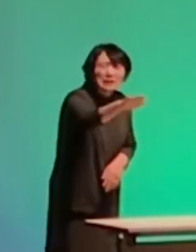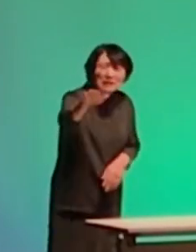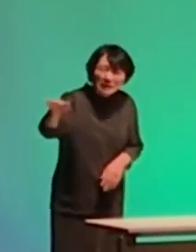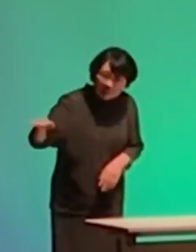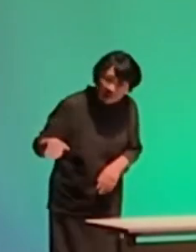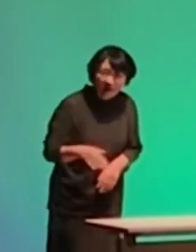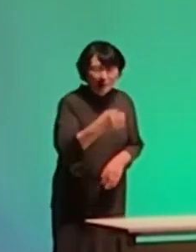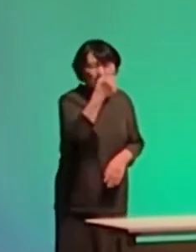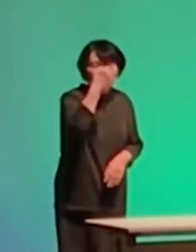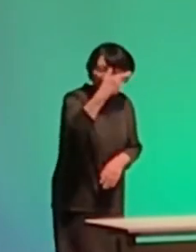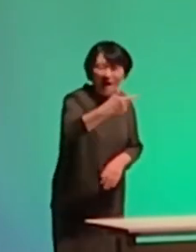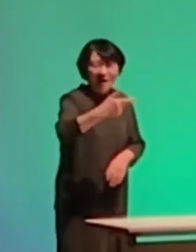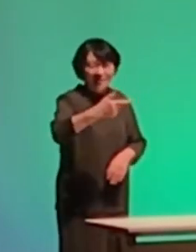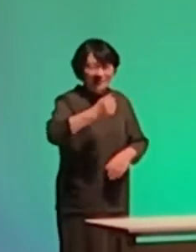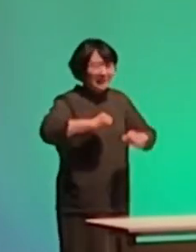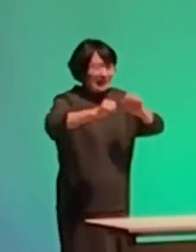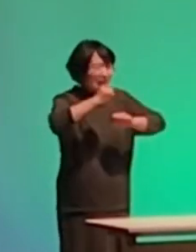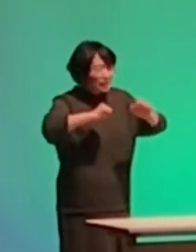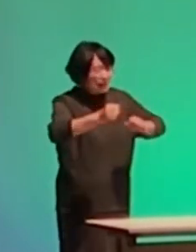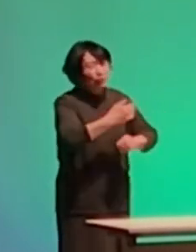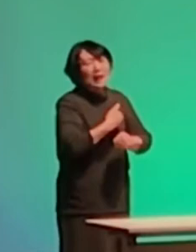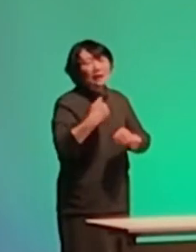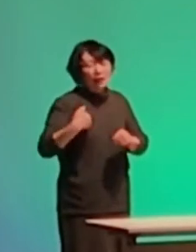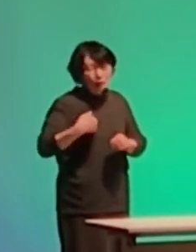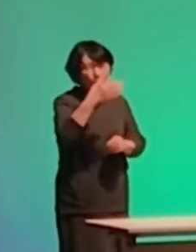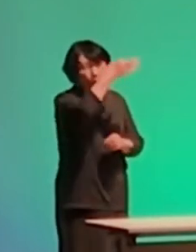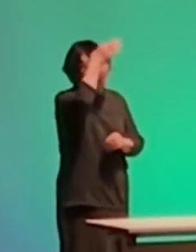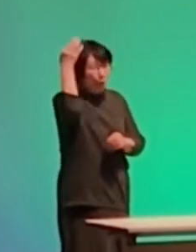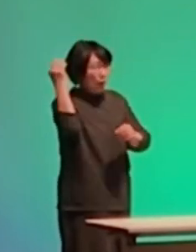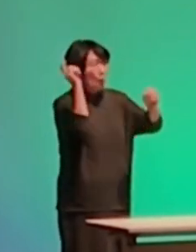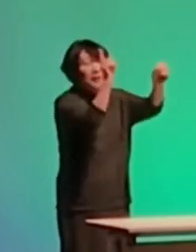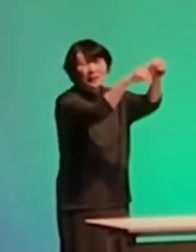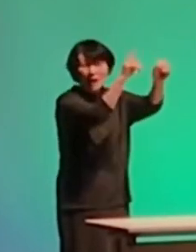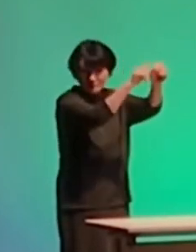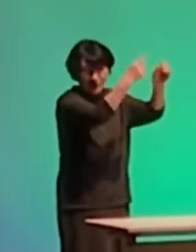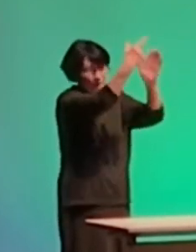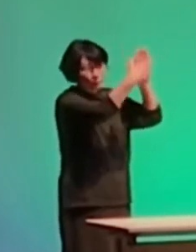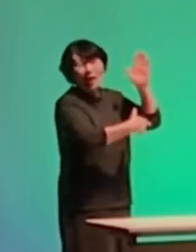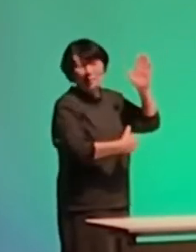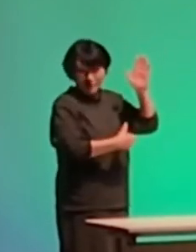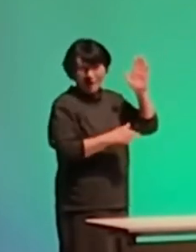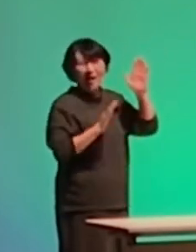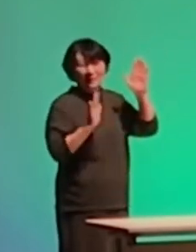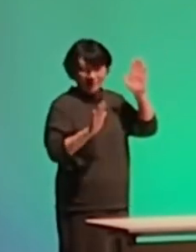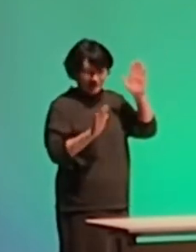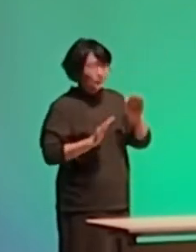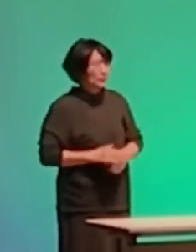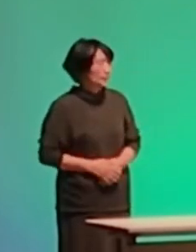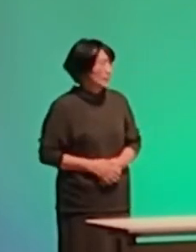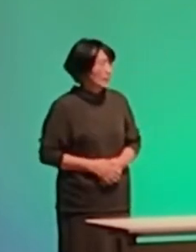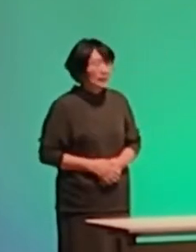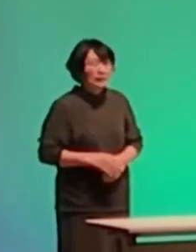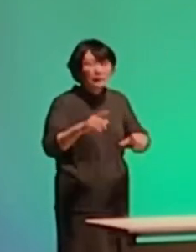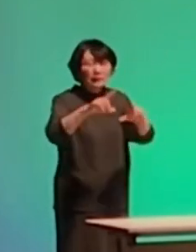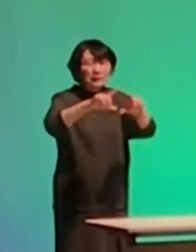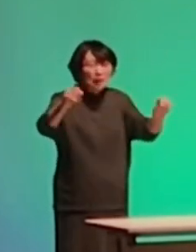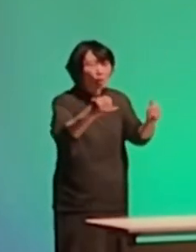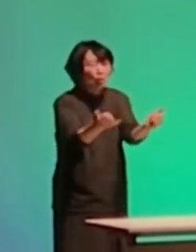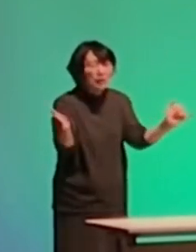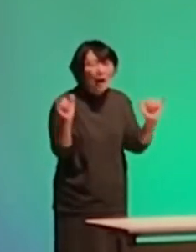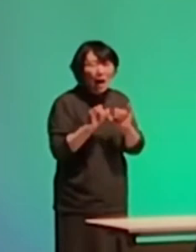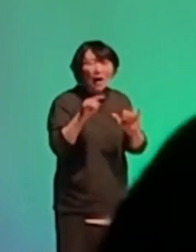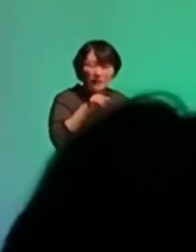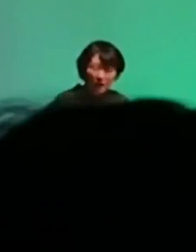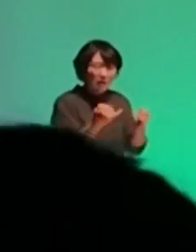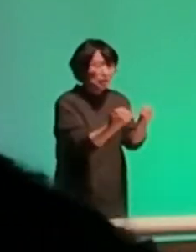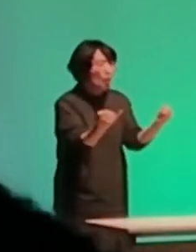輝いて活躍できる街神戸を目指してということで開かせていただくんですが、今日本の社会の中で女